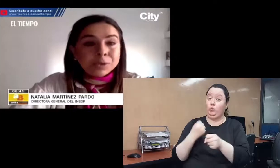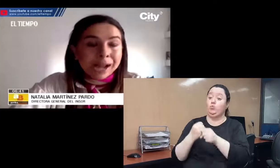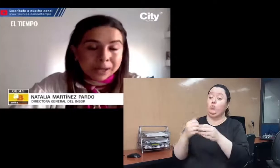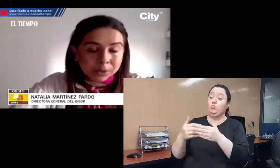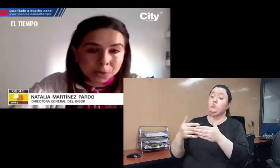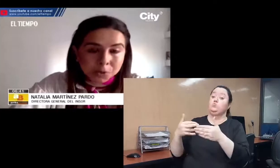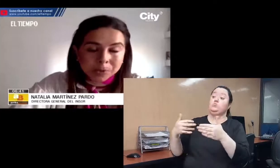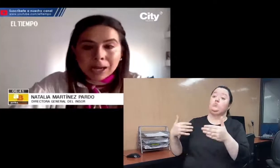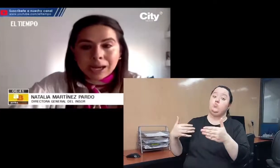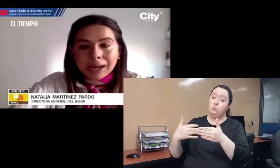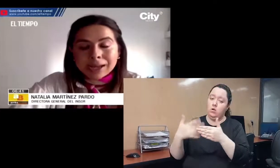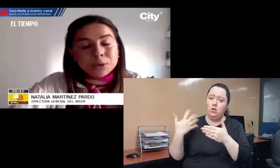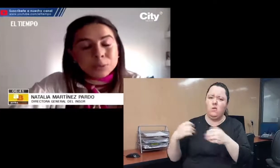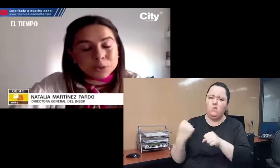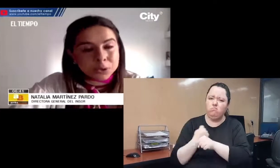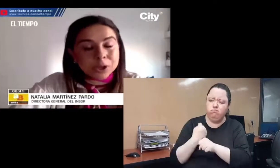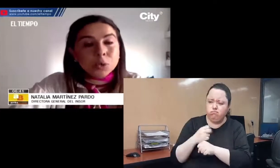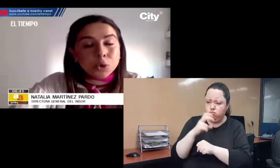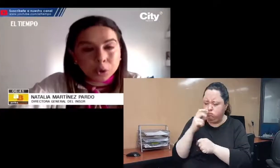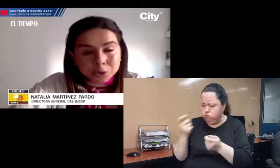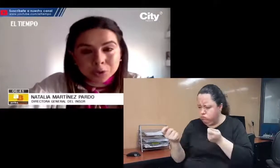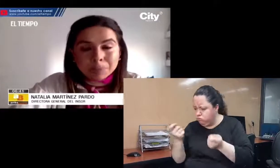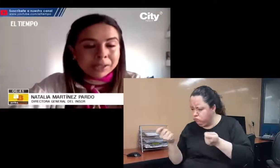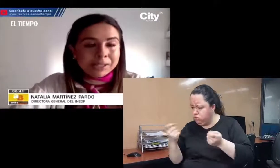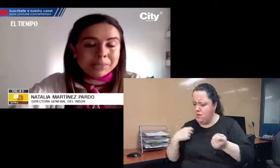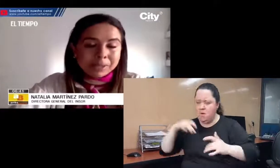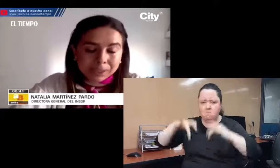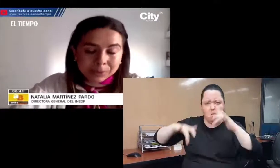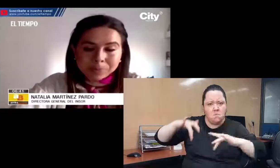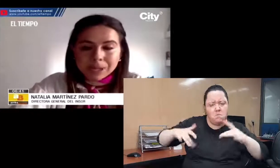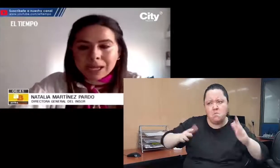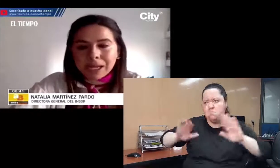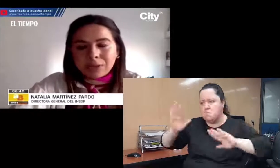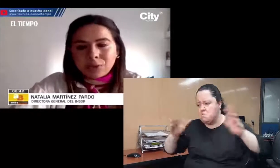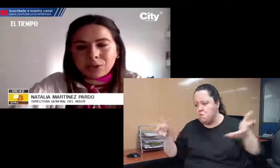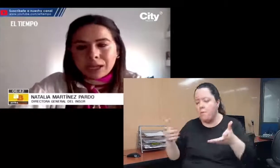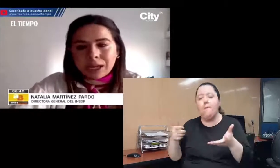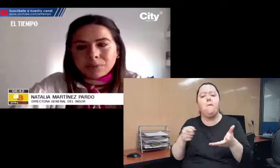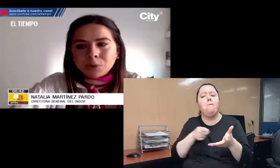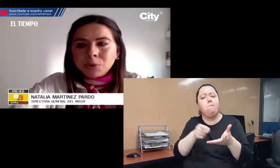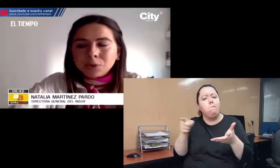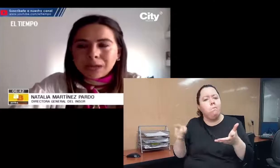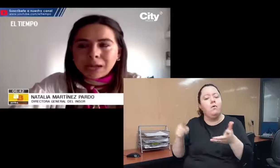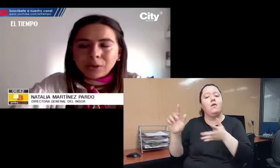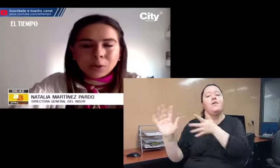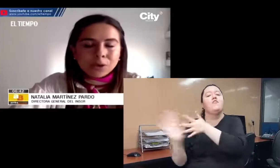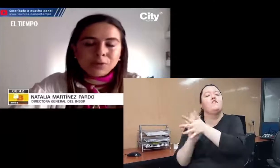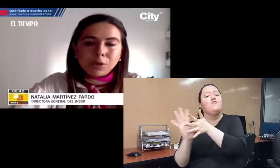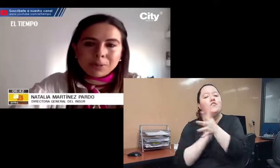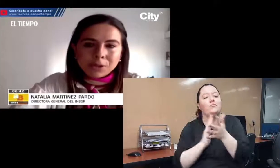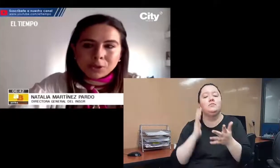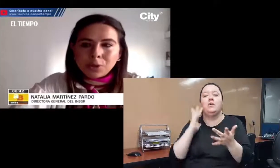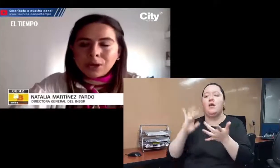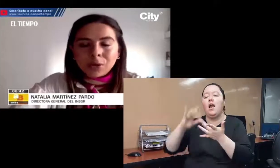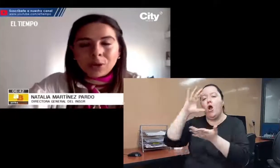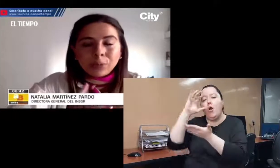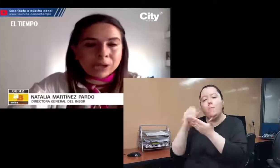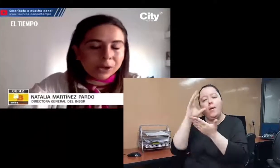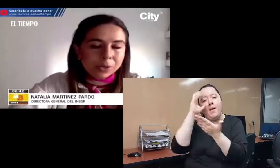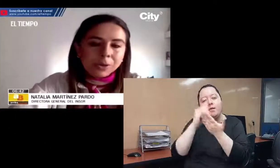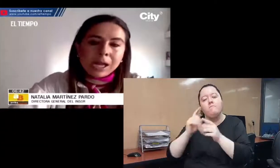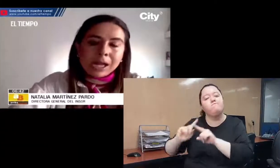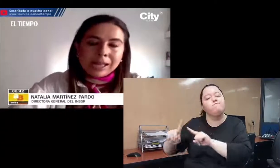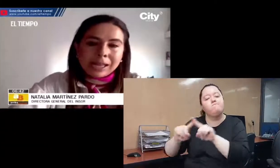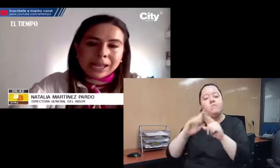3 años largos, ha sido un proceso riguroso y participativo en donde hemos contado con información y con la